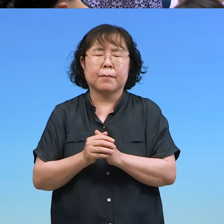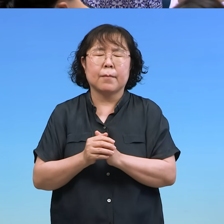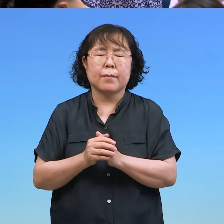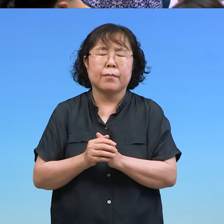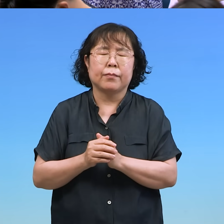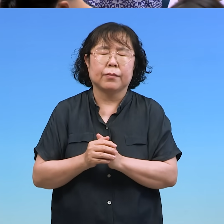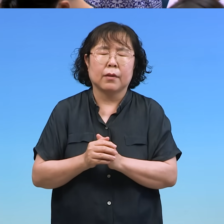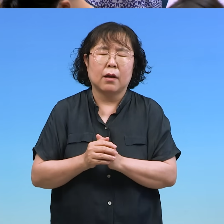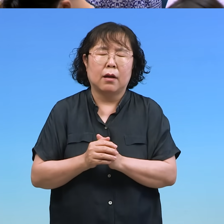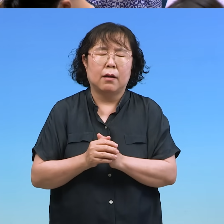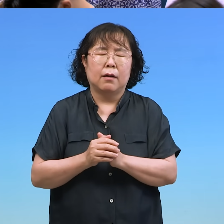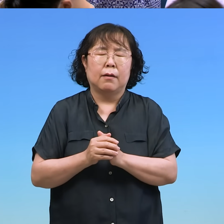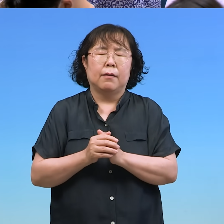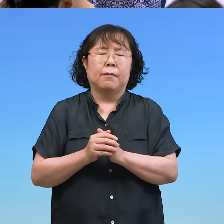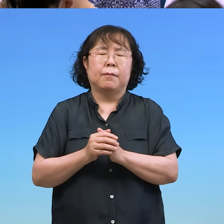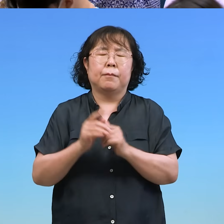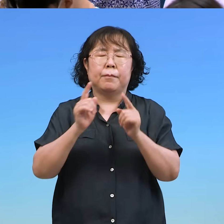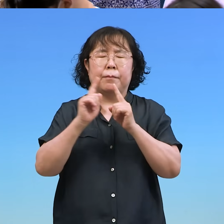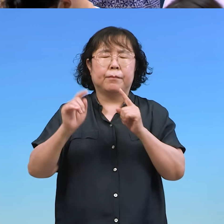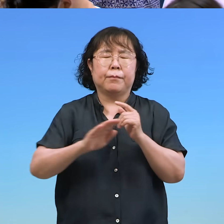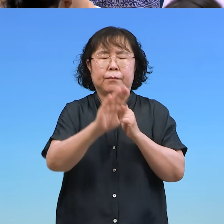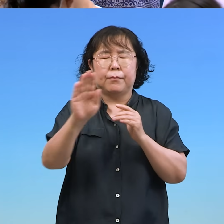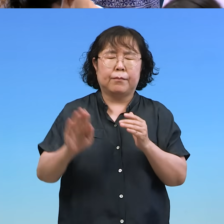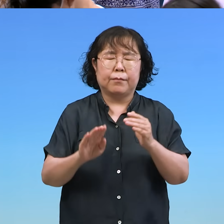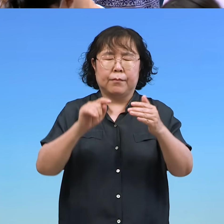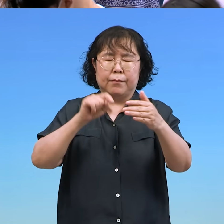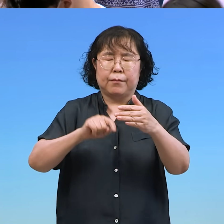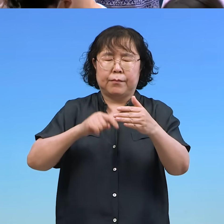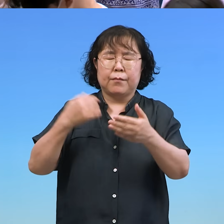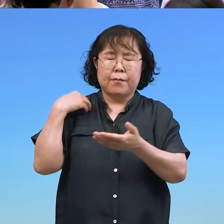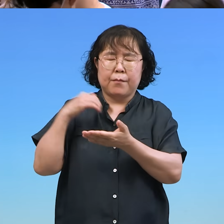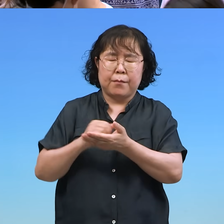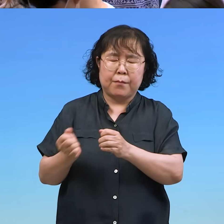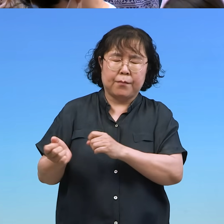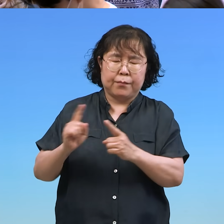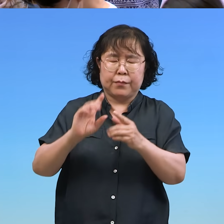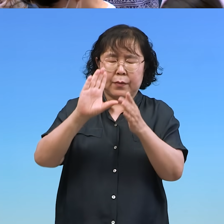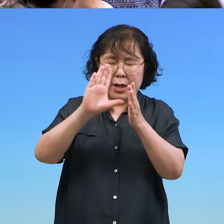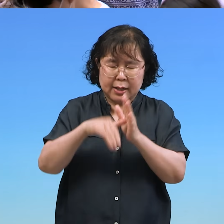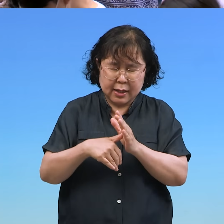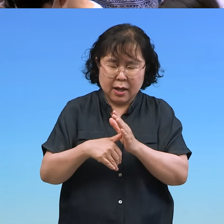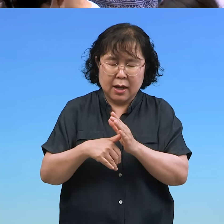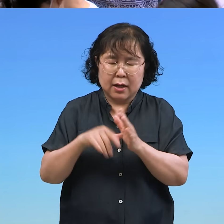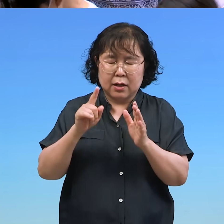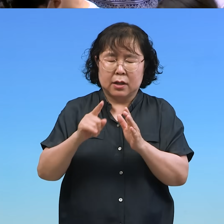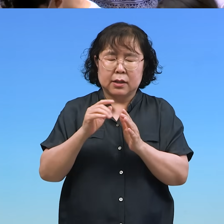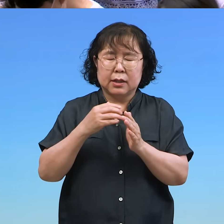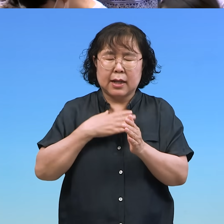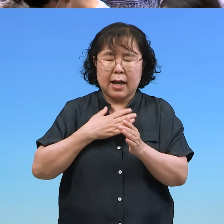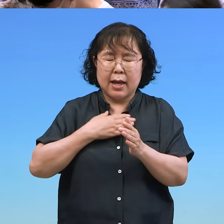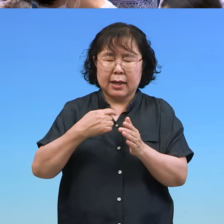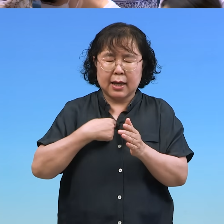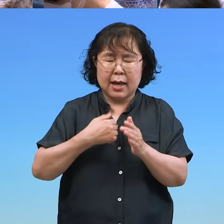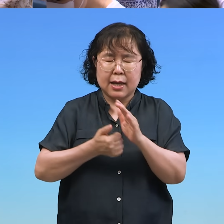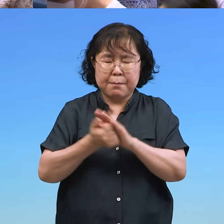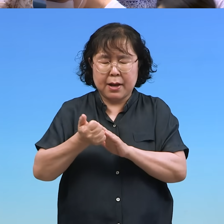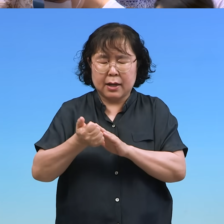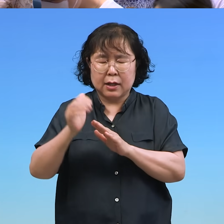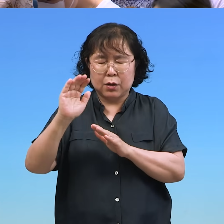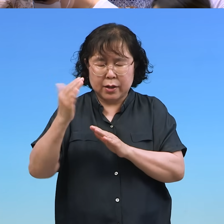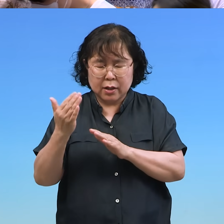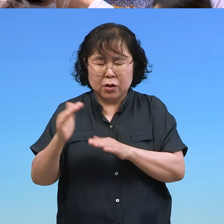하나님 말씀 묵상이 우리 안에 회복이 될 때에 살아계신 하나님, 그것이 바로 희망이